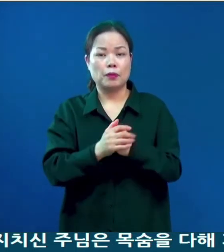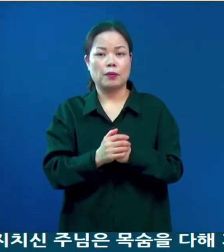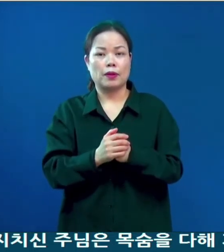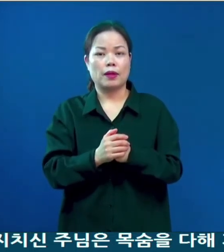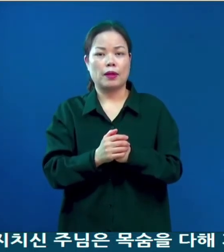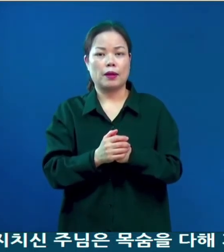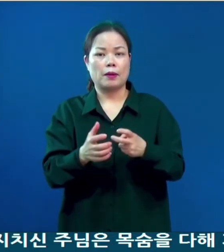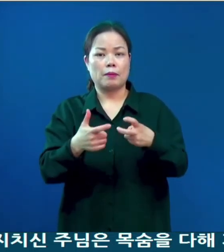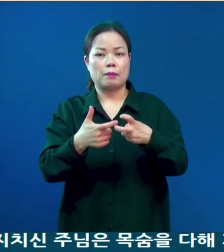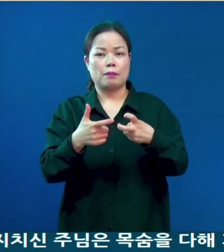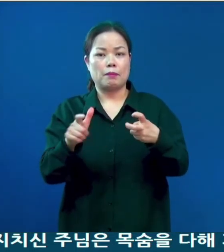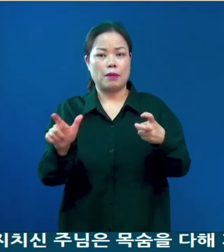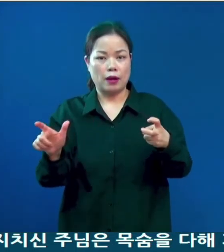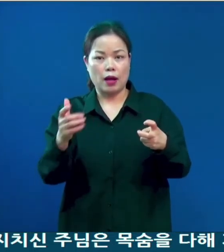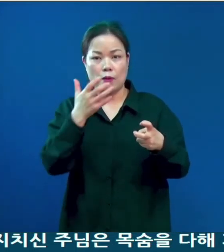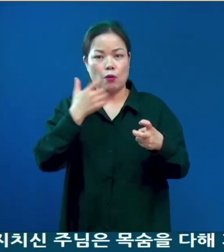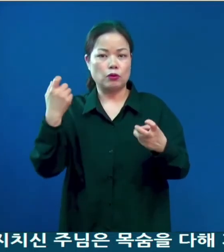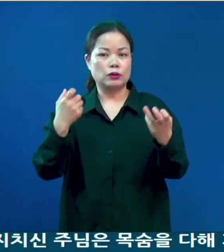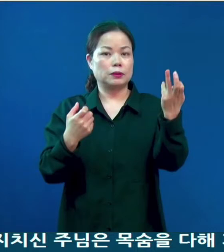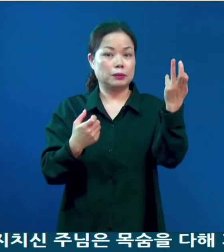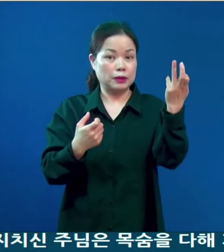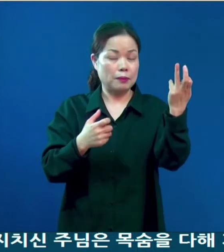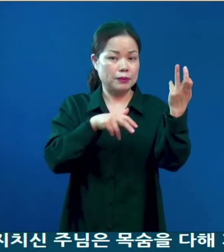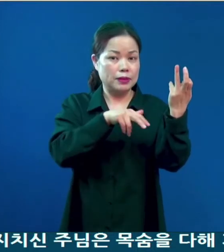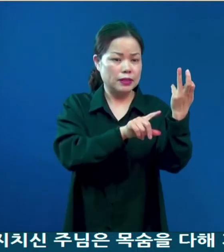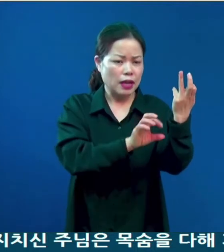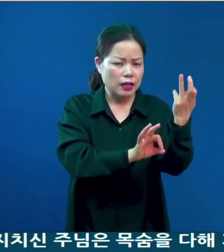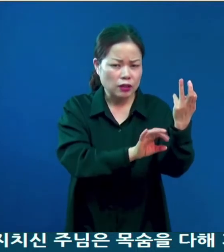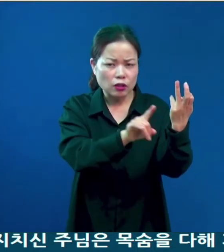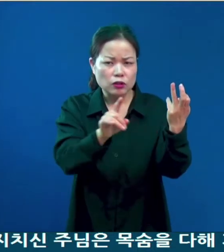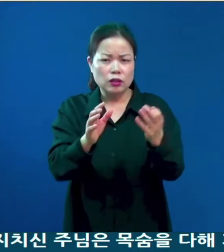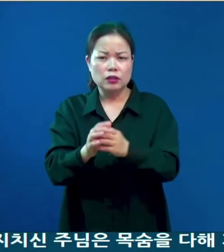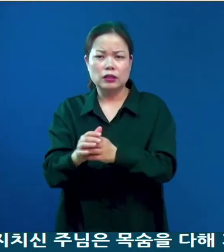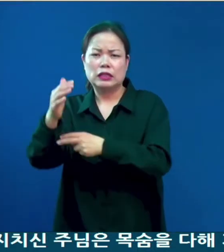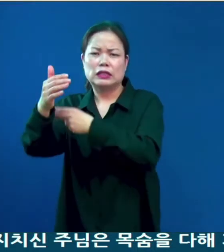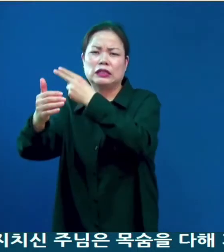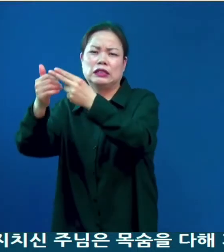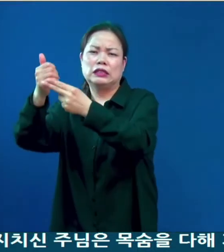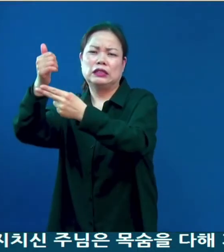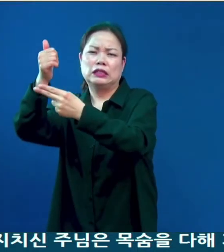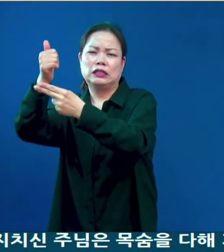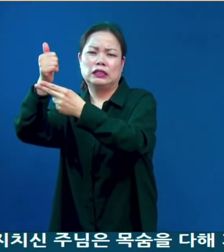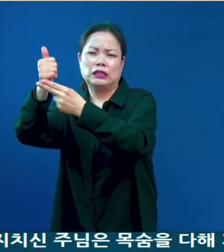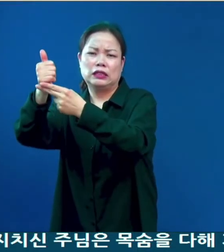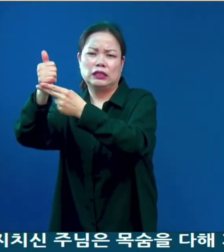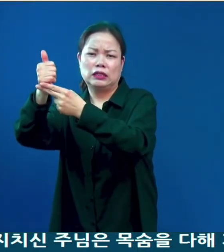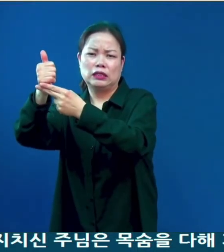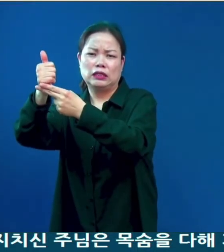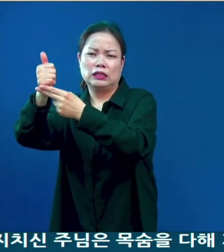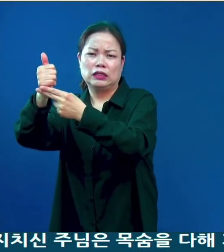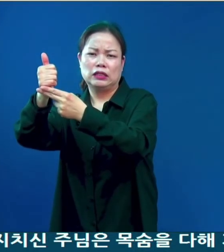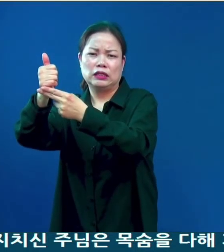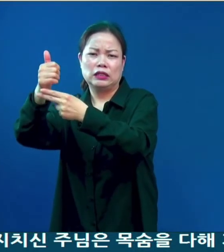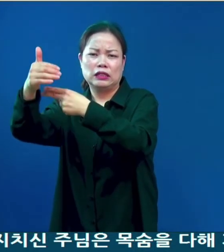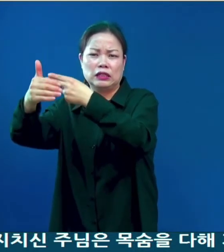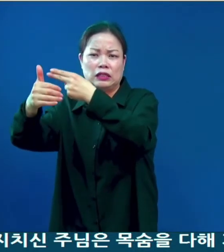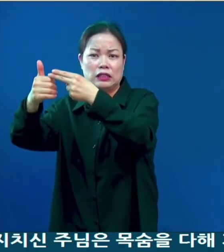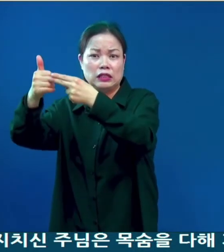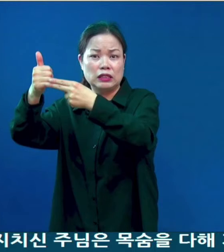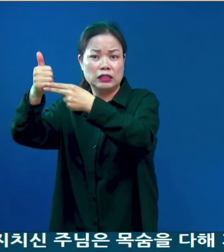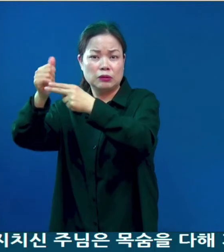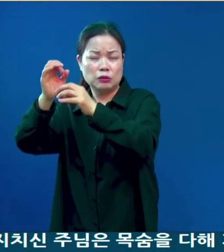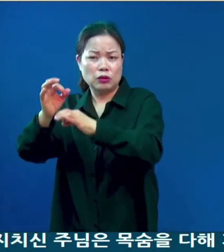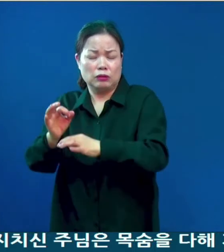14장 33절 보면 심히 놀라시며 슬퍼하사, 이런 구절이 있어요. 우리 주님이 이 심이라는 단어를 썼다는